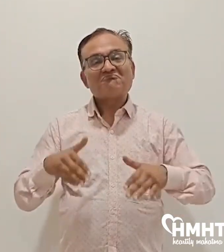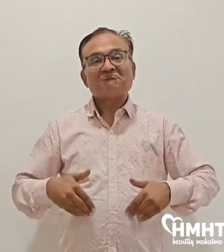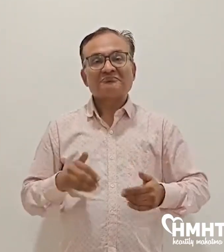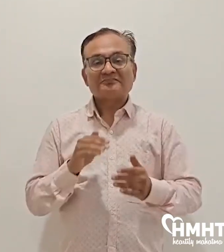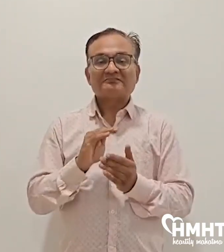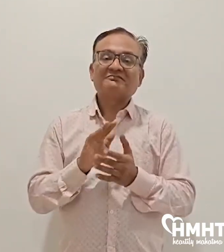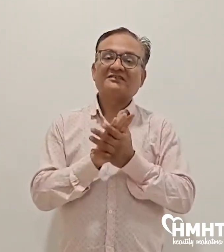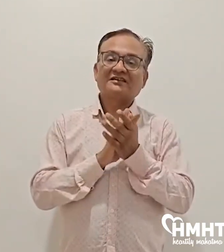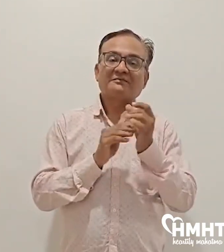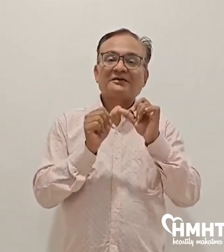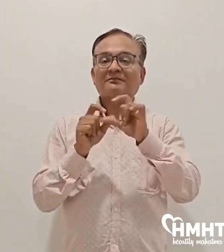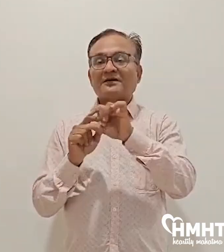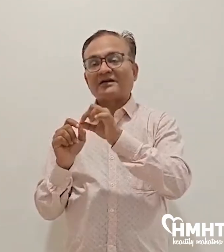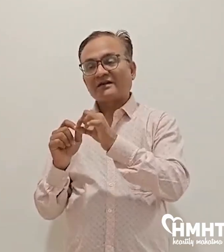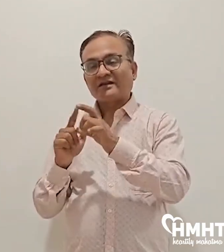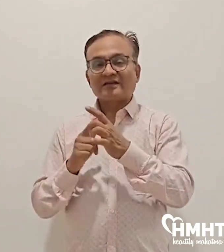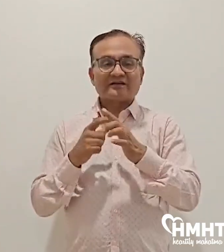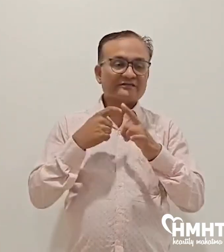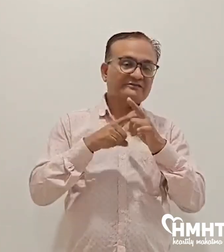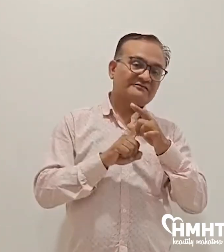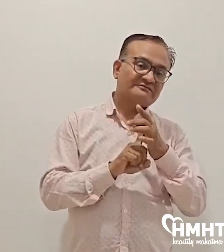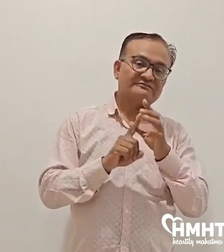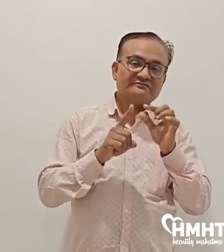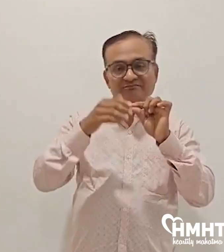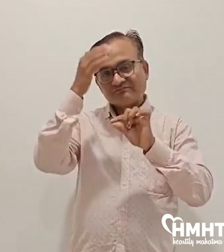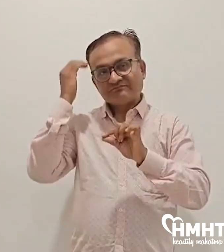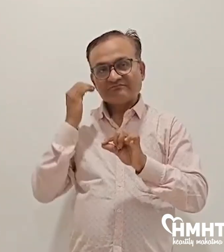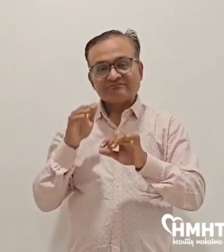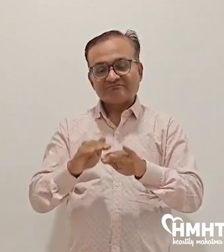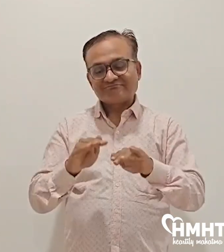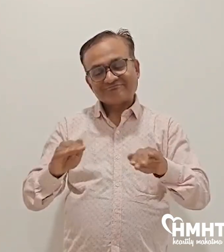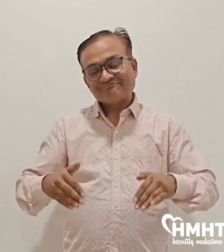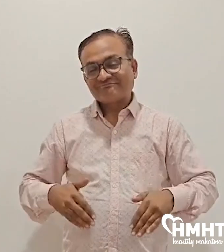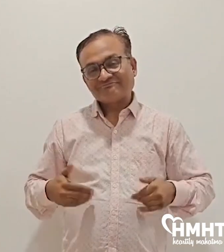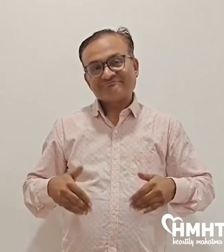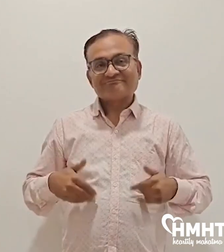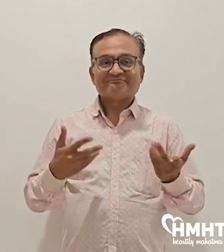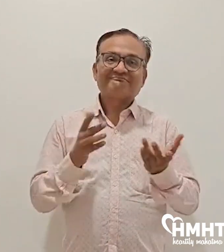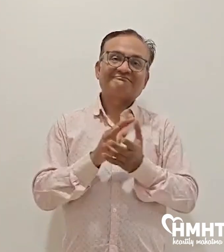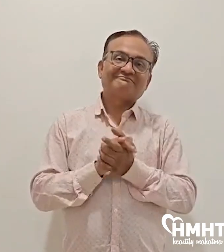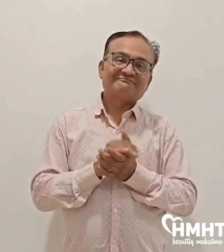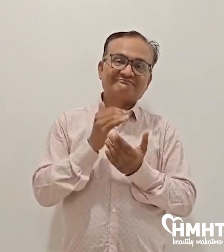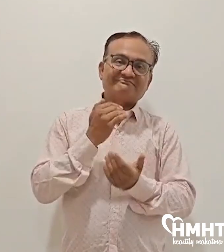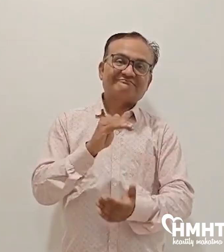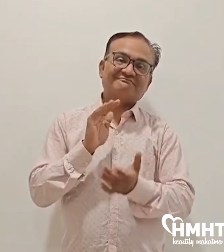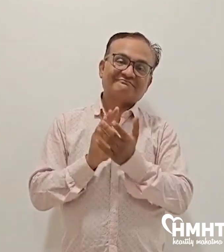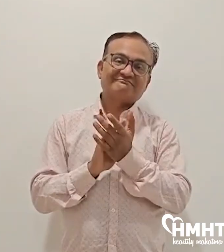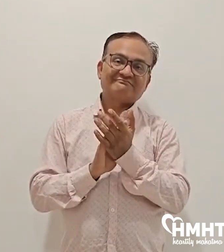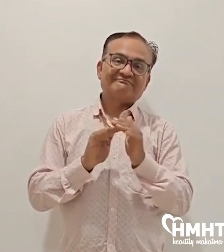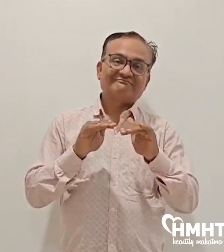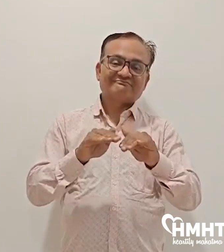birthday Pujyashri. Happy birthday Pujyashri. Happy birthday